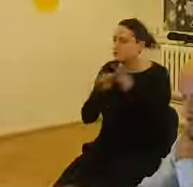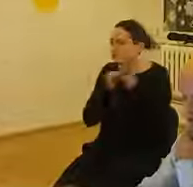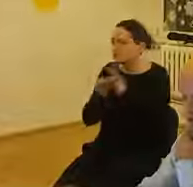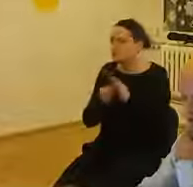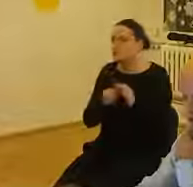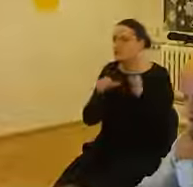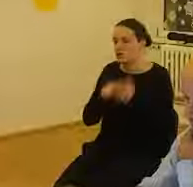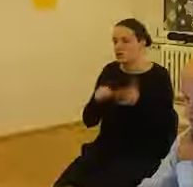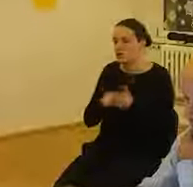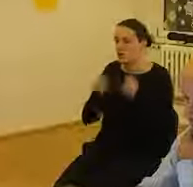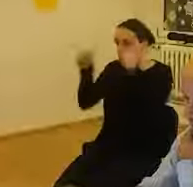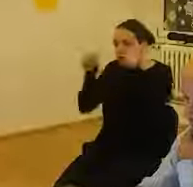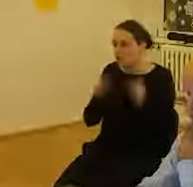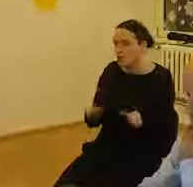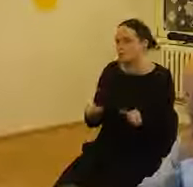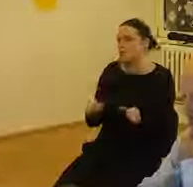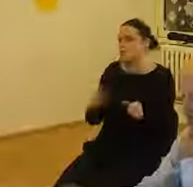wspólna ulotka